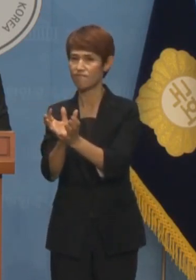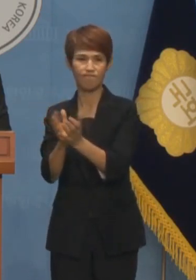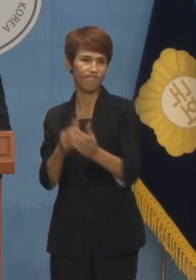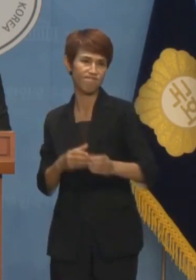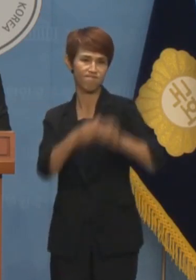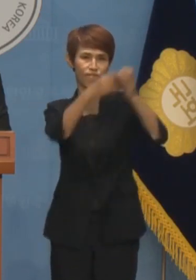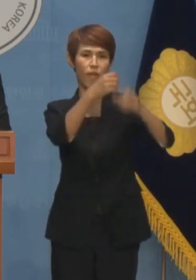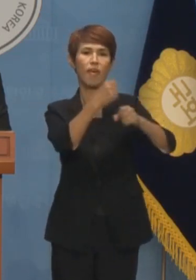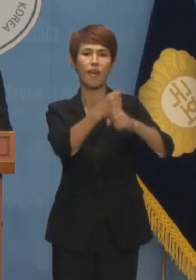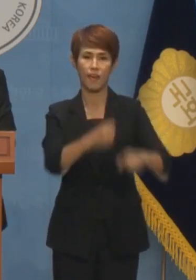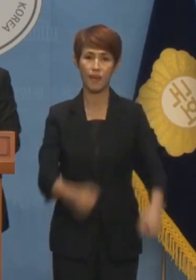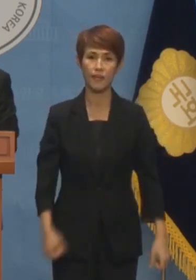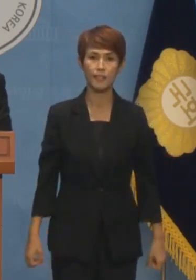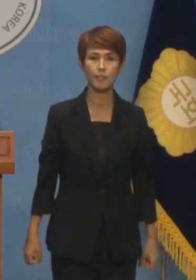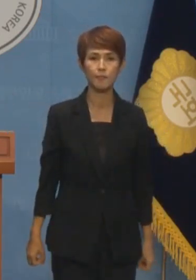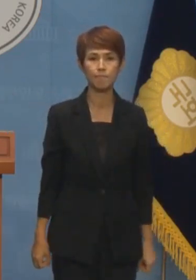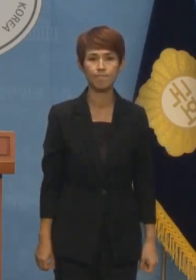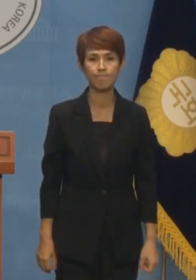맞설 것입니다. 이상입니다.